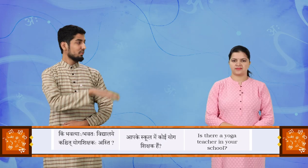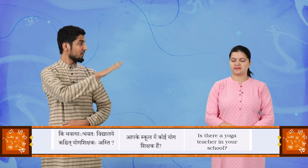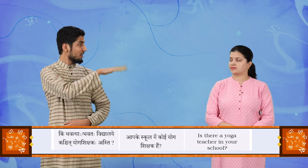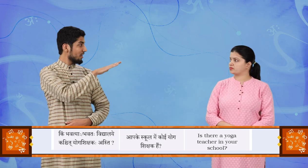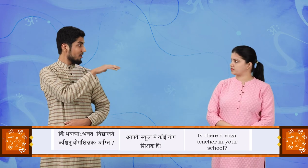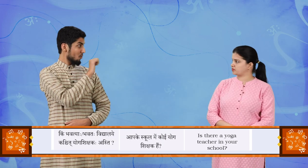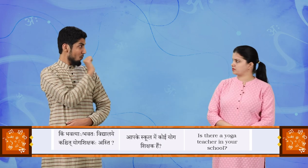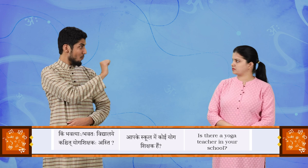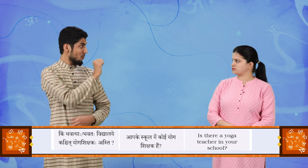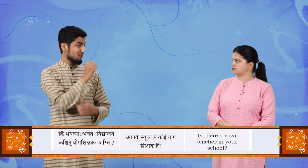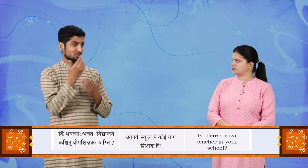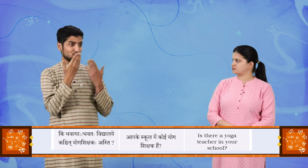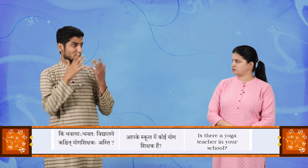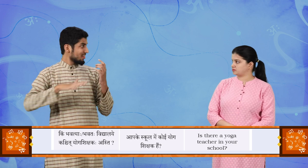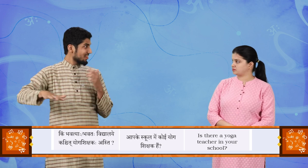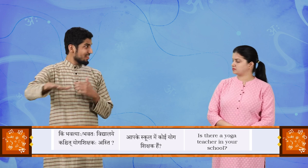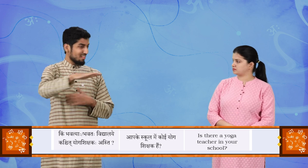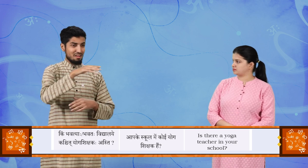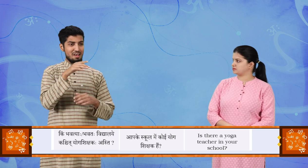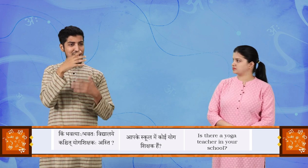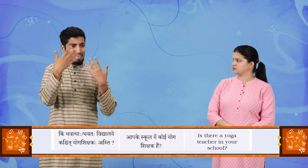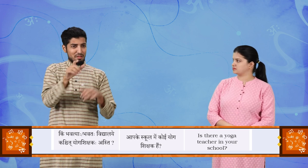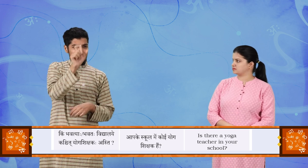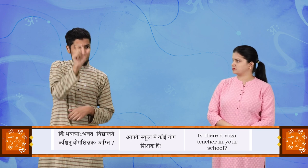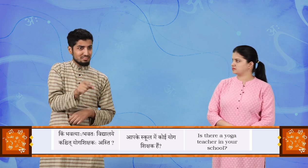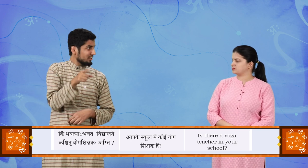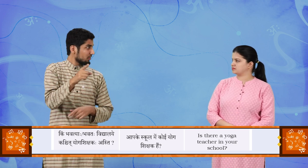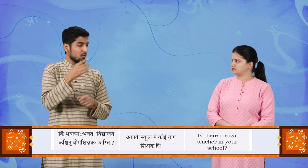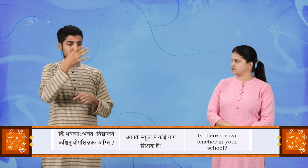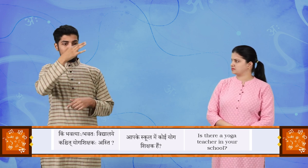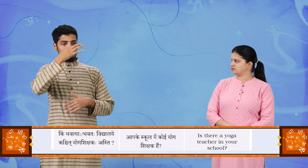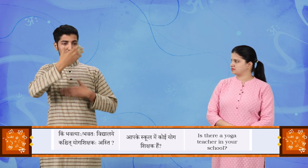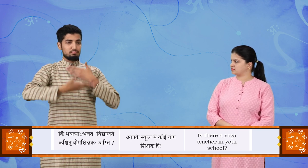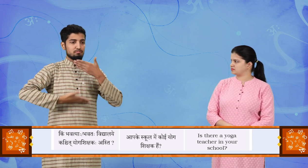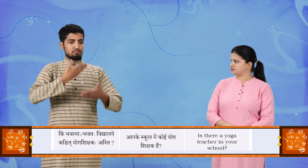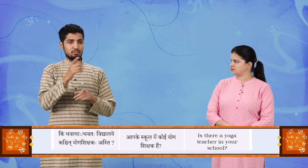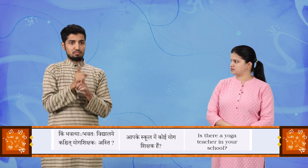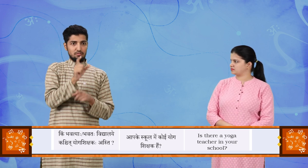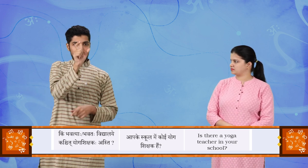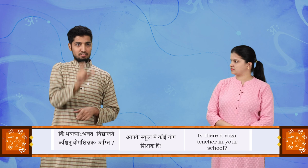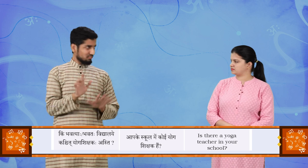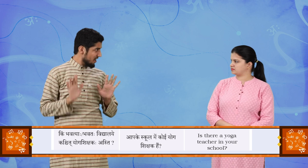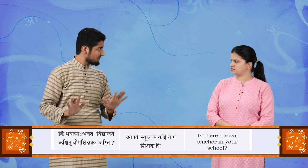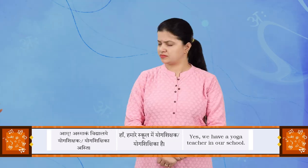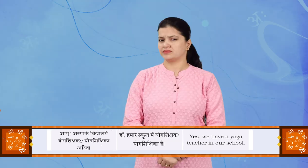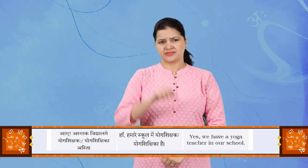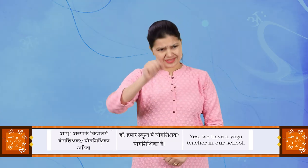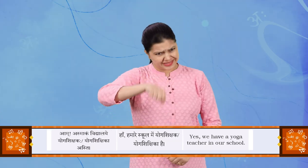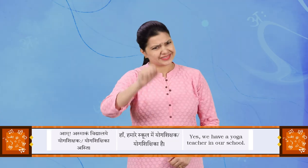कि किन भक्त यह विद्यालय कश्चित् योग शिक्षक उपस्थित थे कि आम